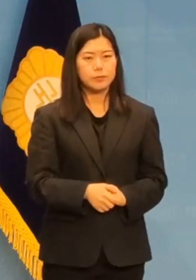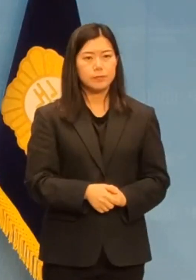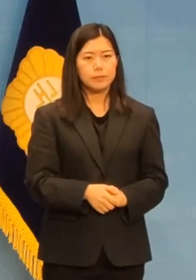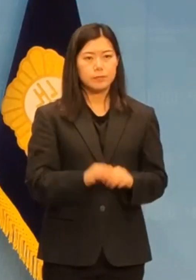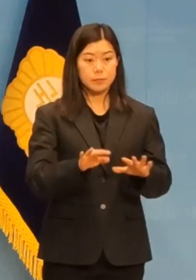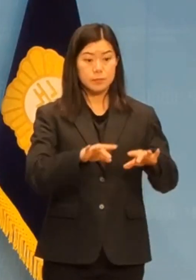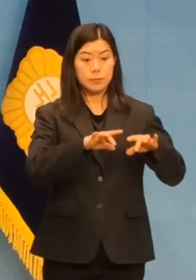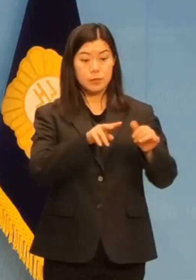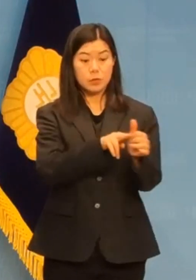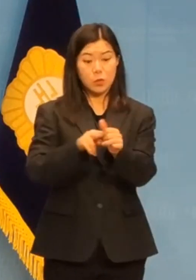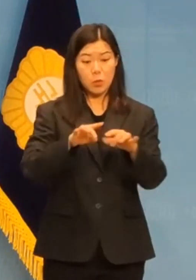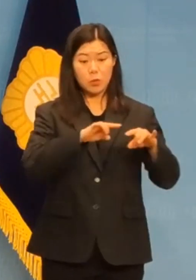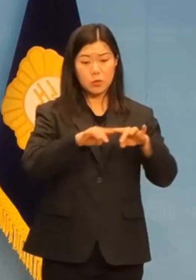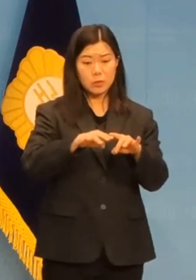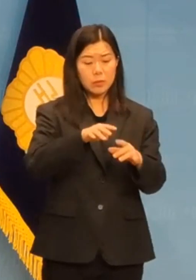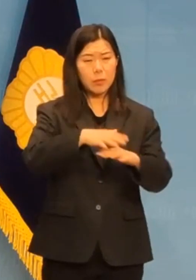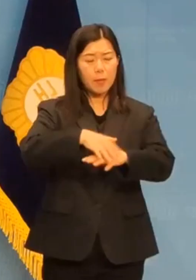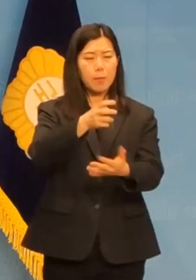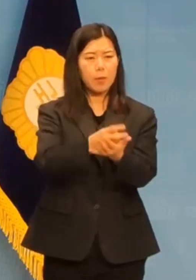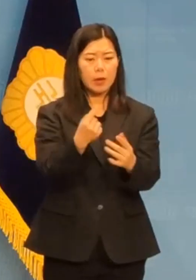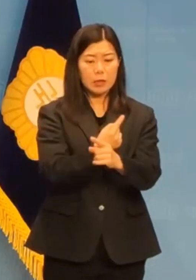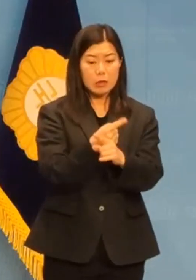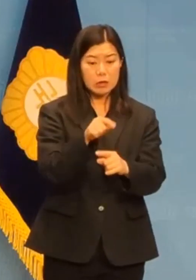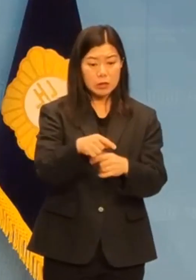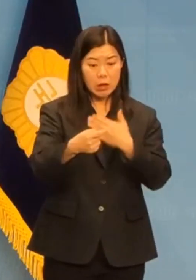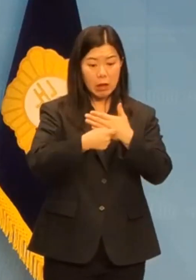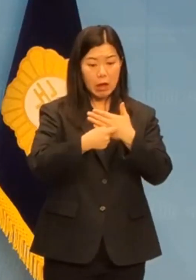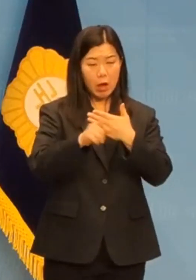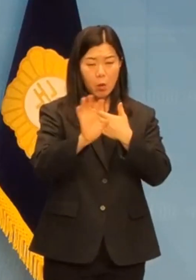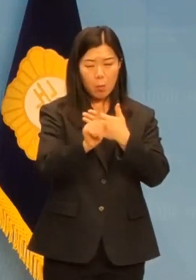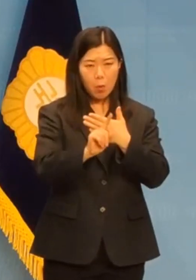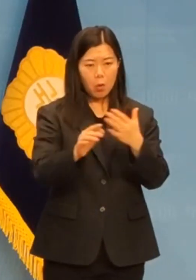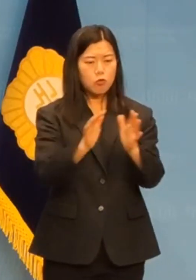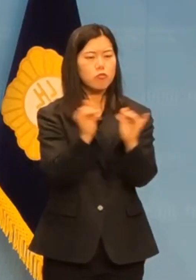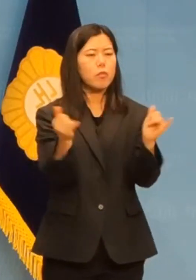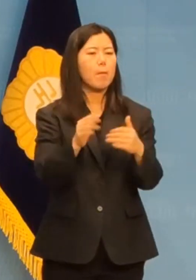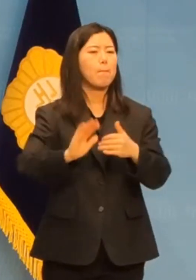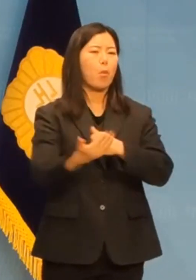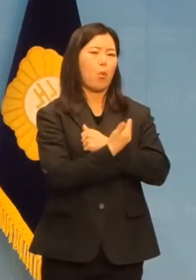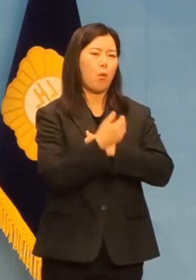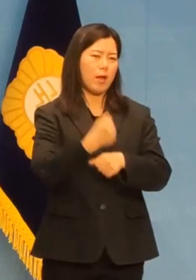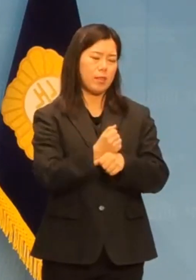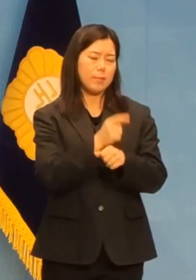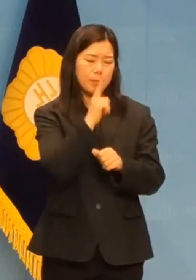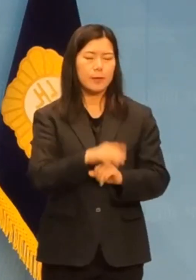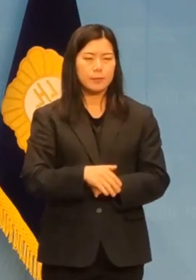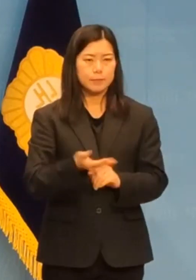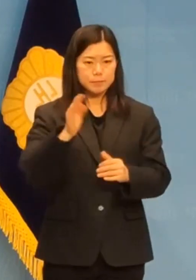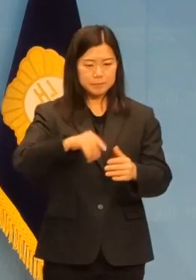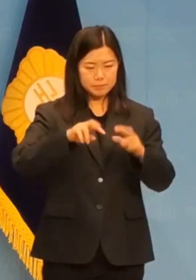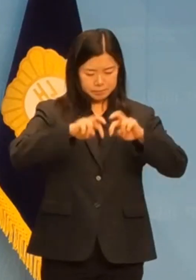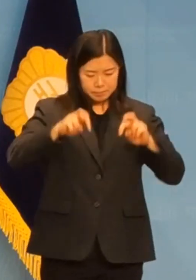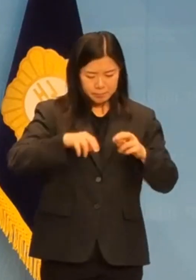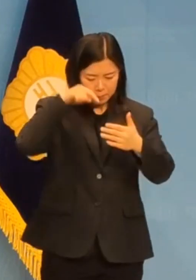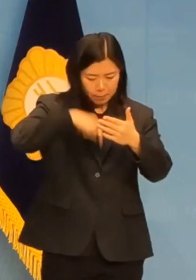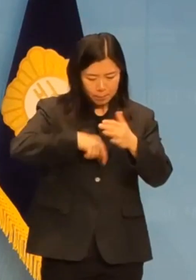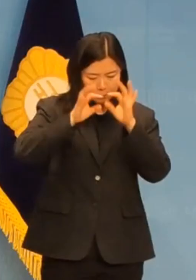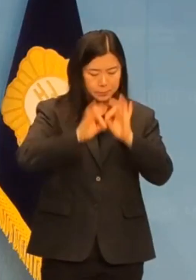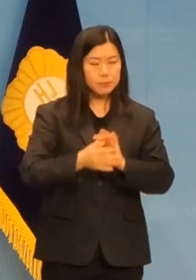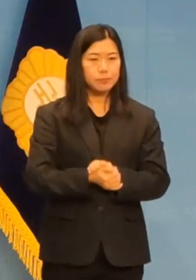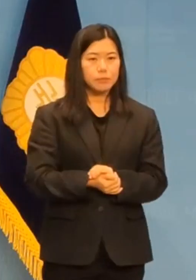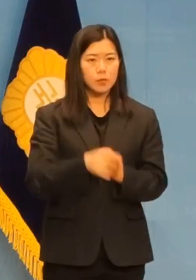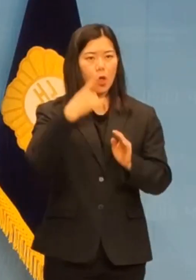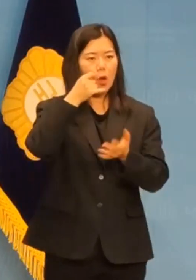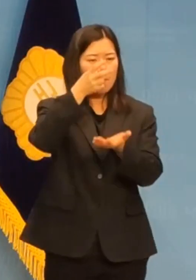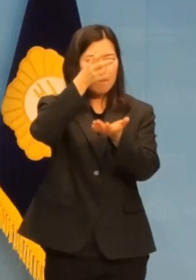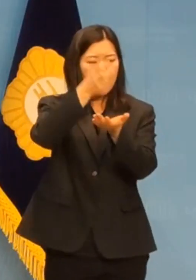이번 정보통신망법 개정안은 겉으로는 국민 보호를 내세우고 있습니다. 하지만 실상은